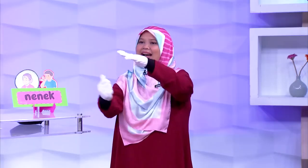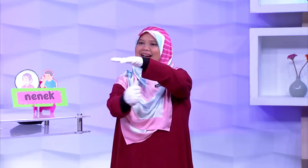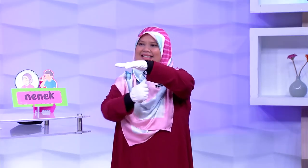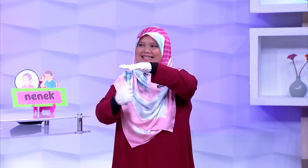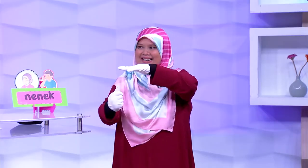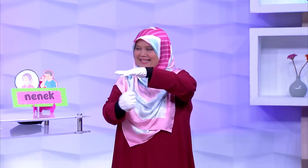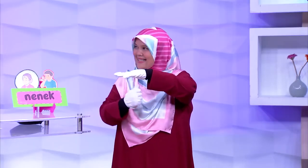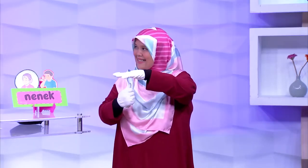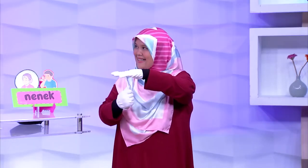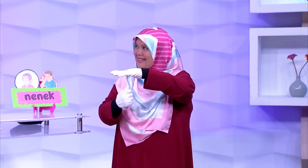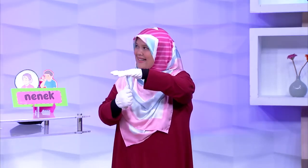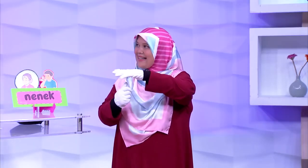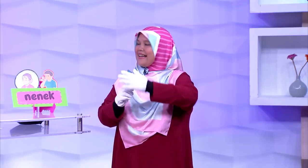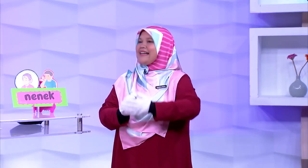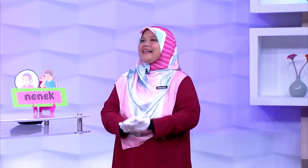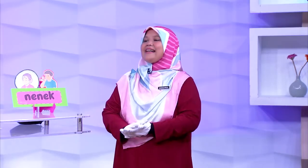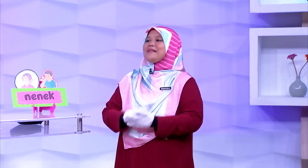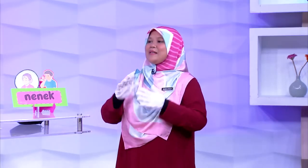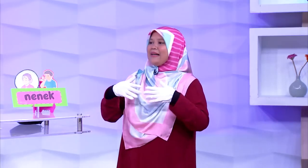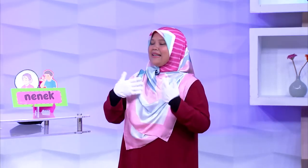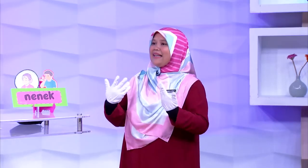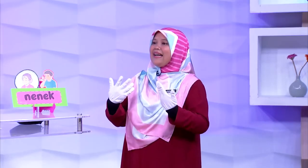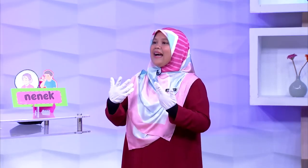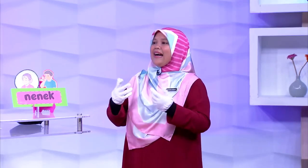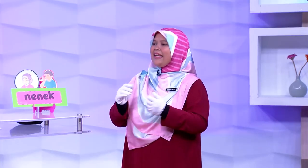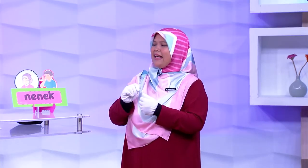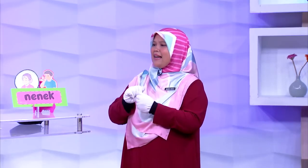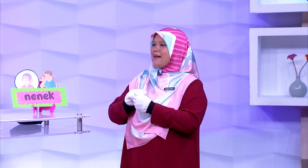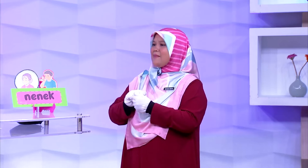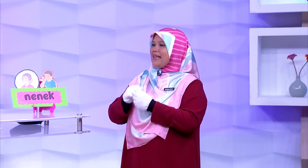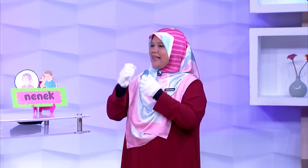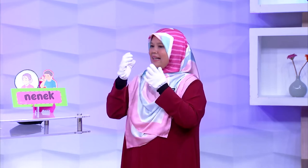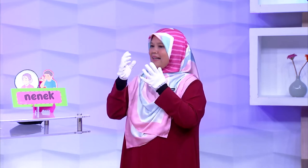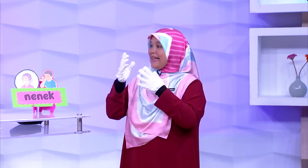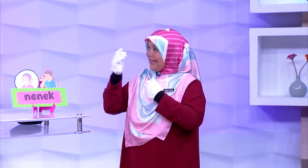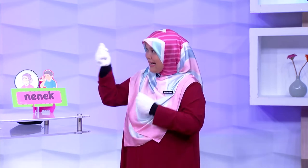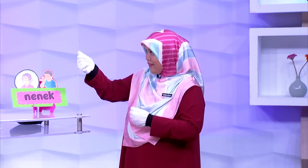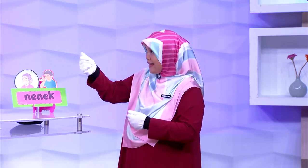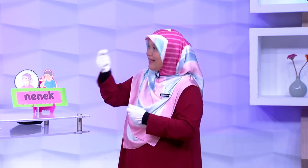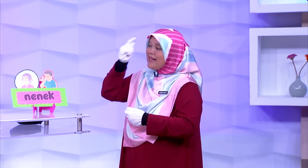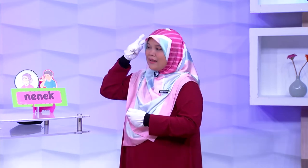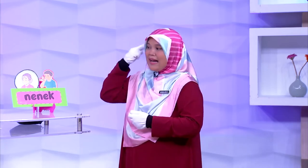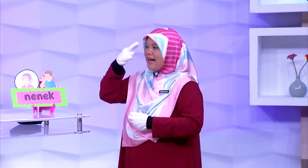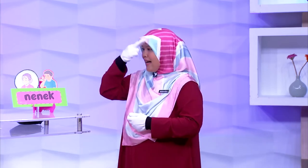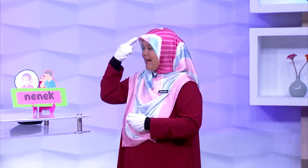asas kaukasus masih manisku cemane Oke jadi tadi itu dah